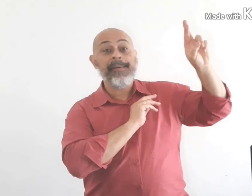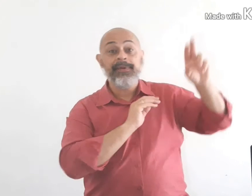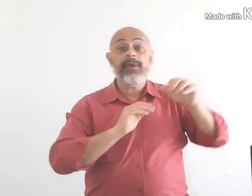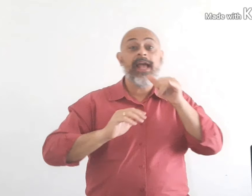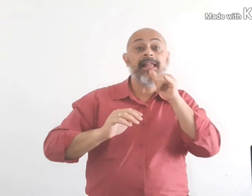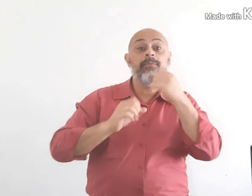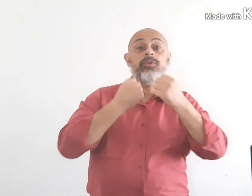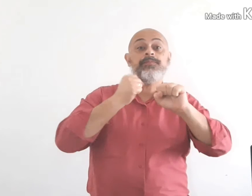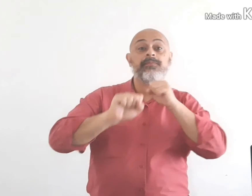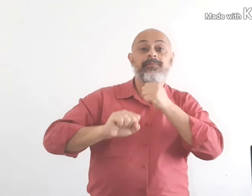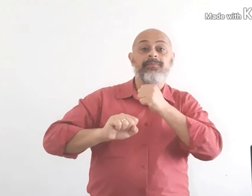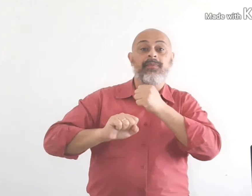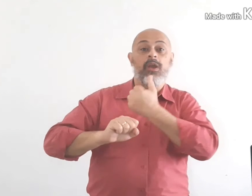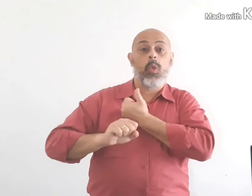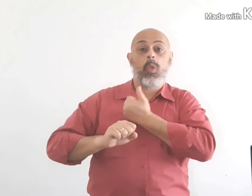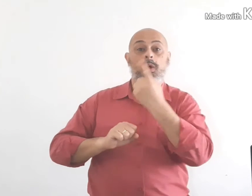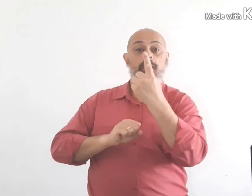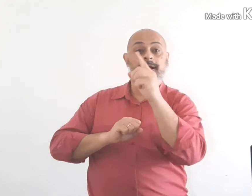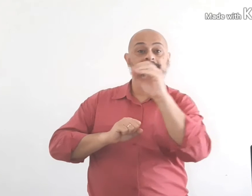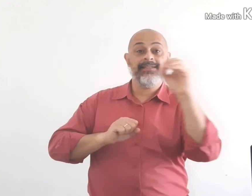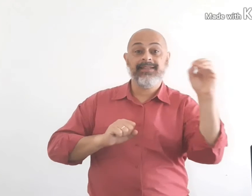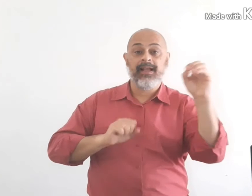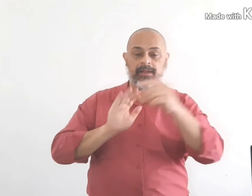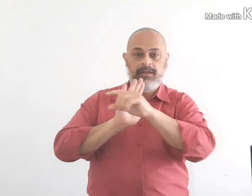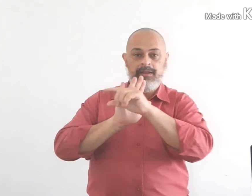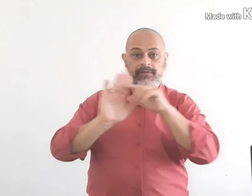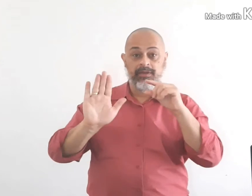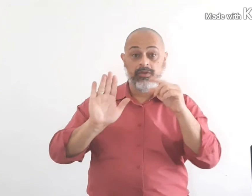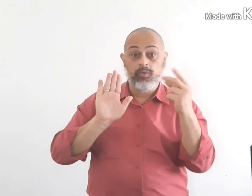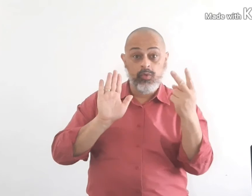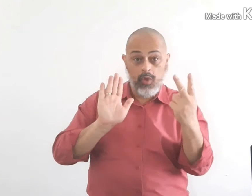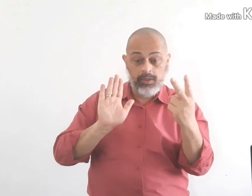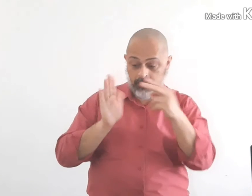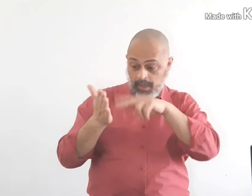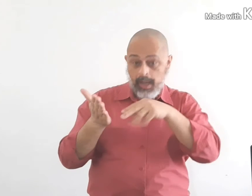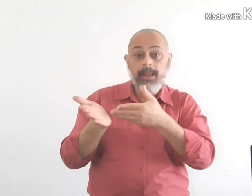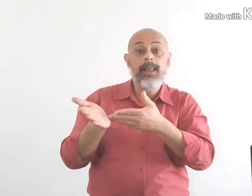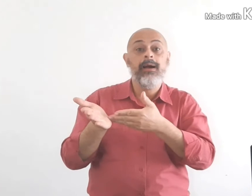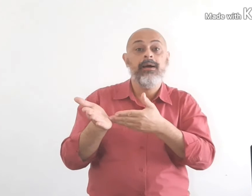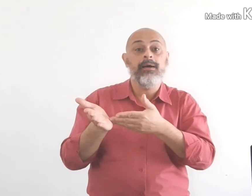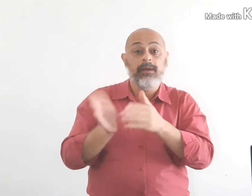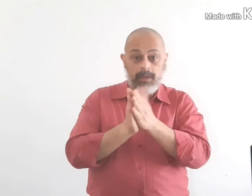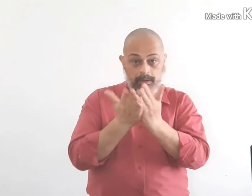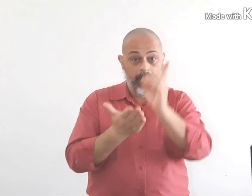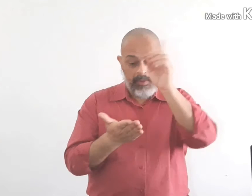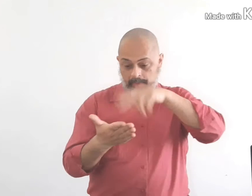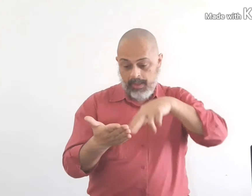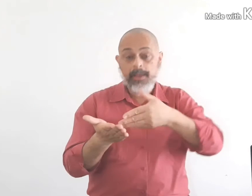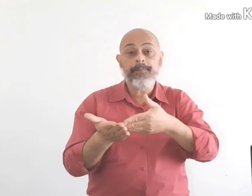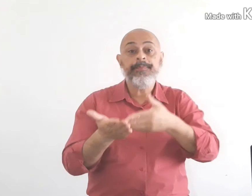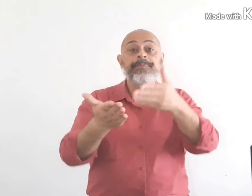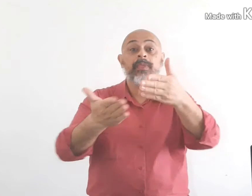Bíblia lá, você pode abrir, quando a palavra de Deus diz no Salmo 100, versículo 2, que servi ao Senhor